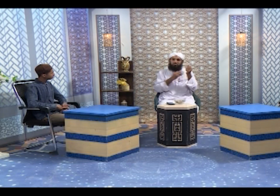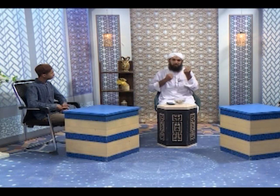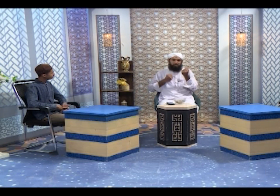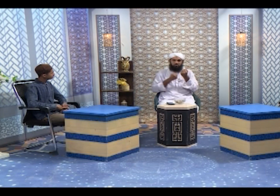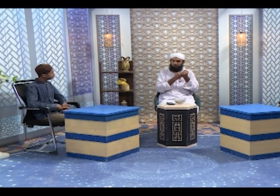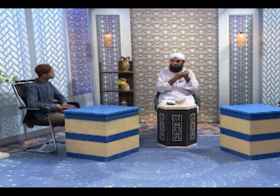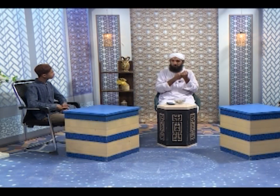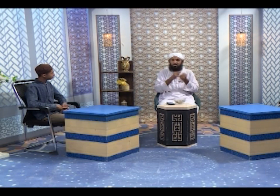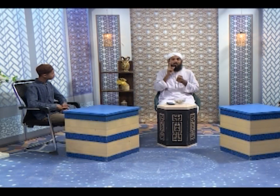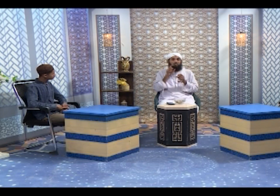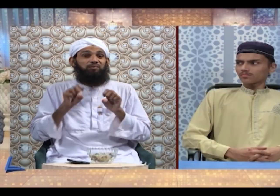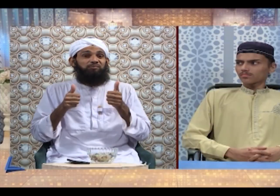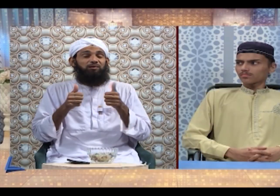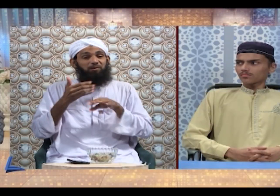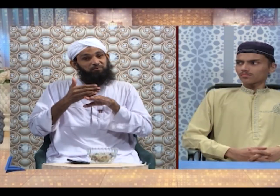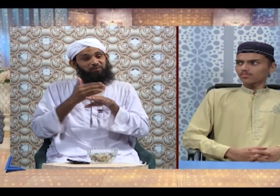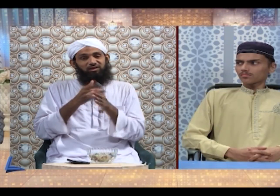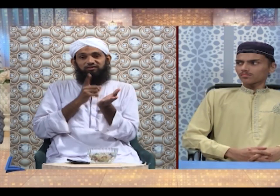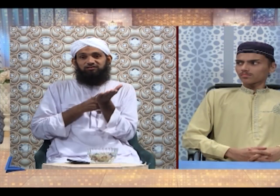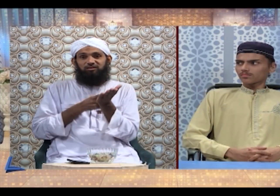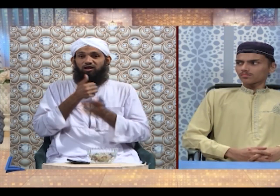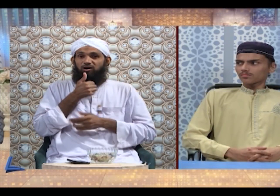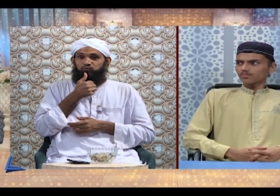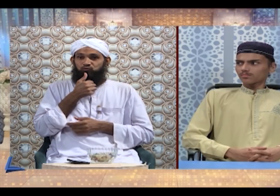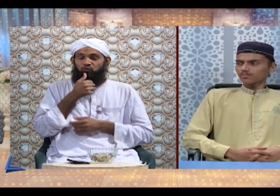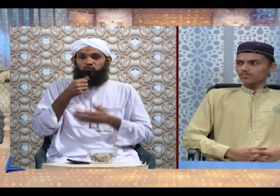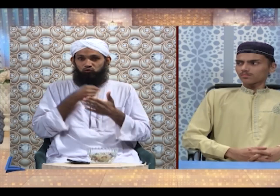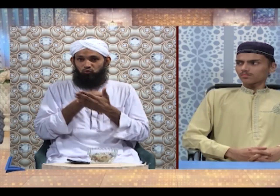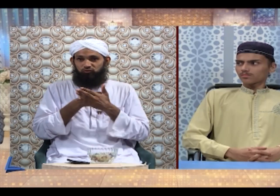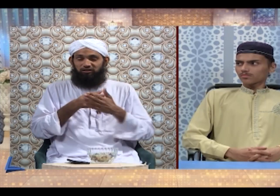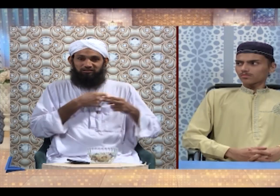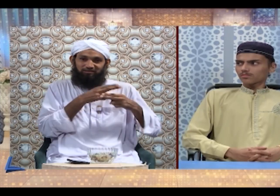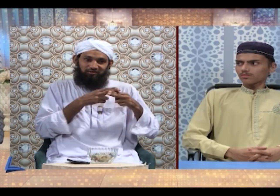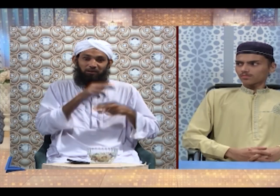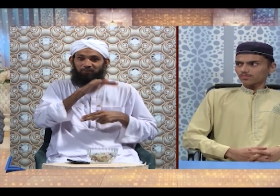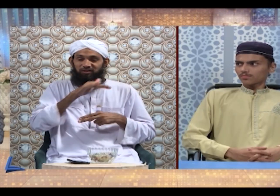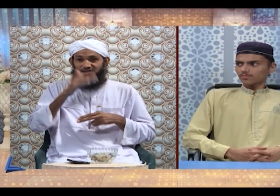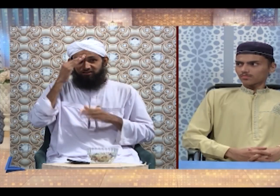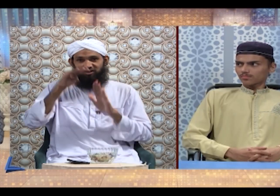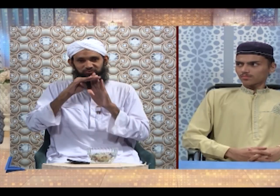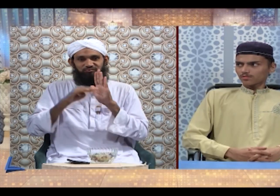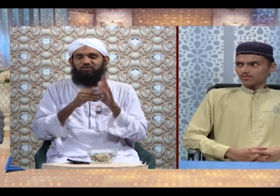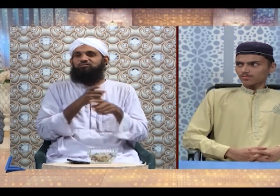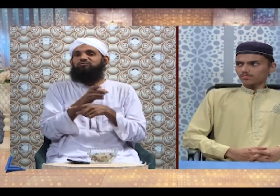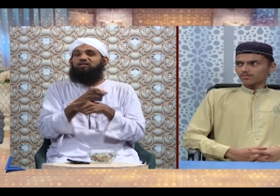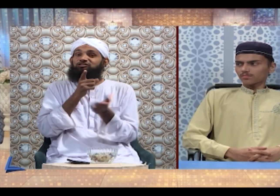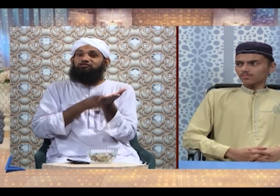ذمہ داری نبھاتے ہوئے اولاد کی اسلامی اصولوں کے مطابق مدنی تربیت کی ہوگی، مگر بدقسمتی سے آج